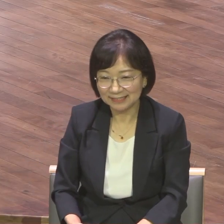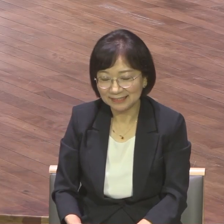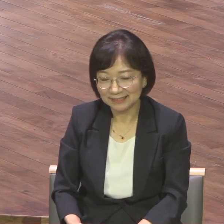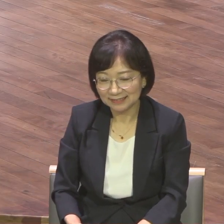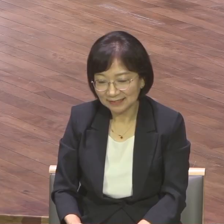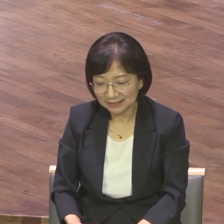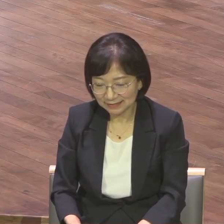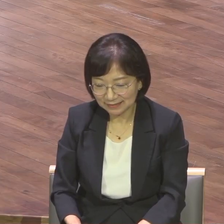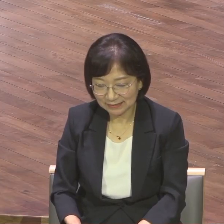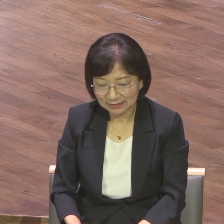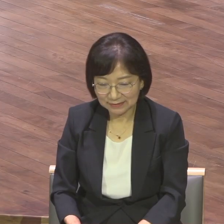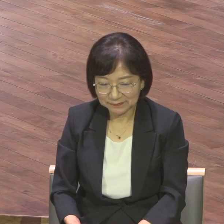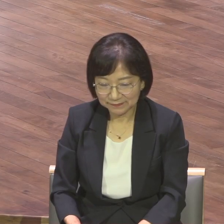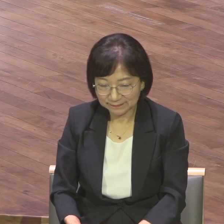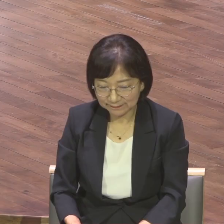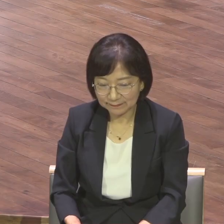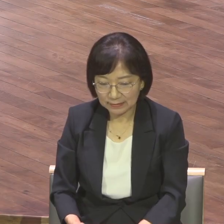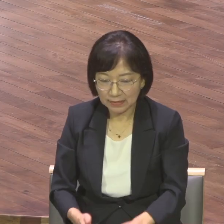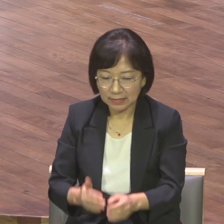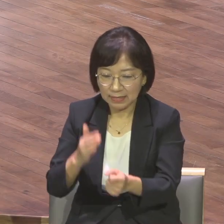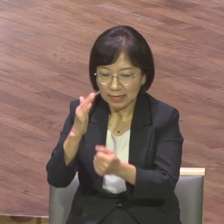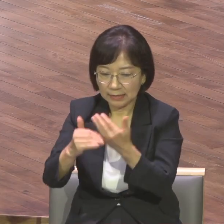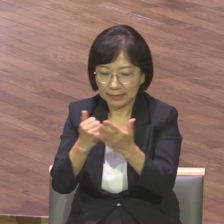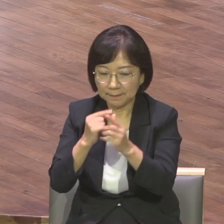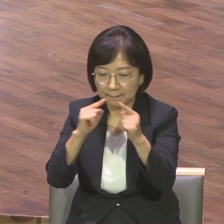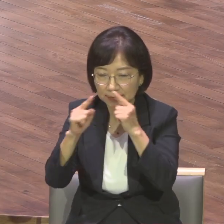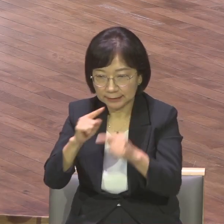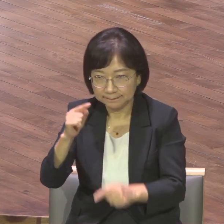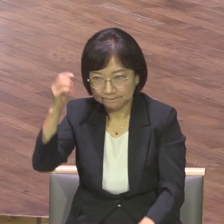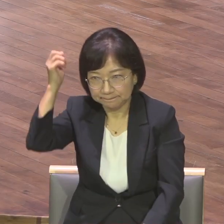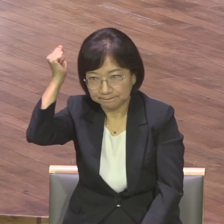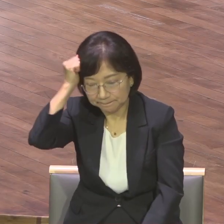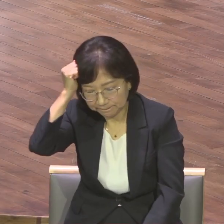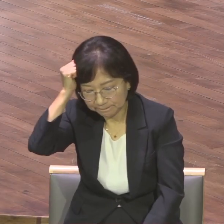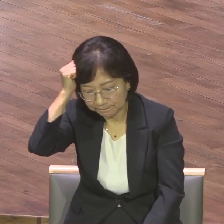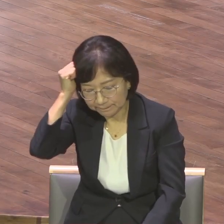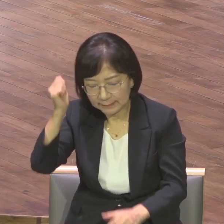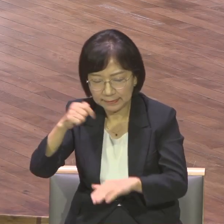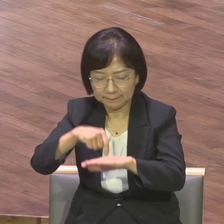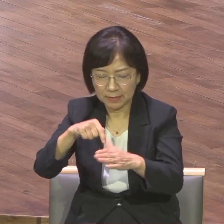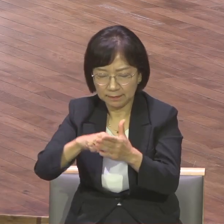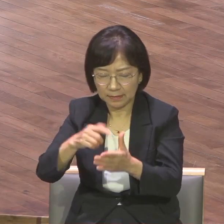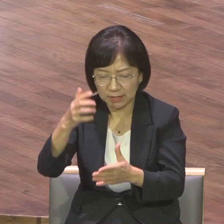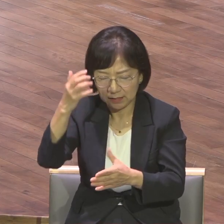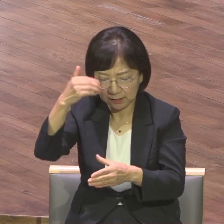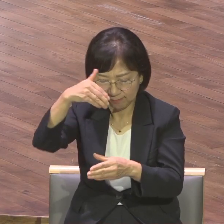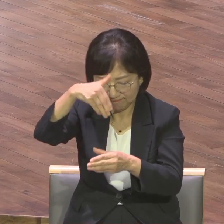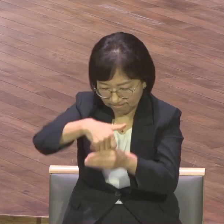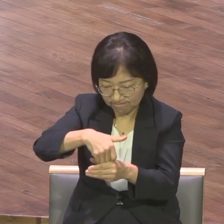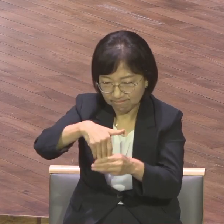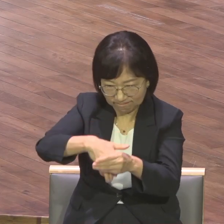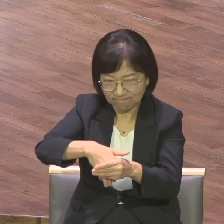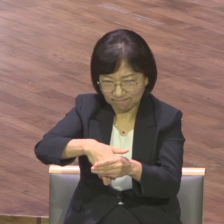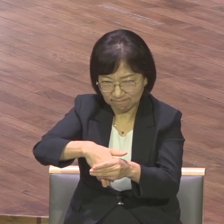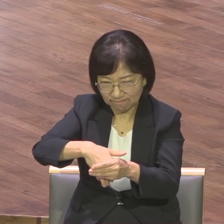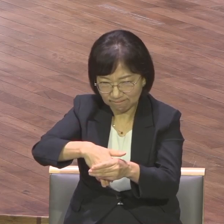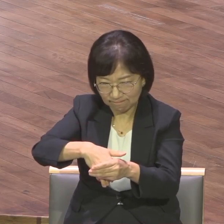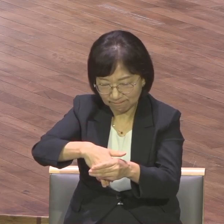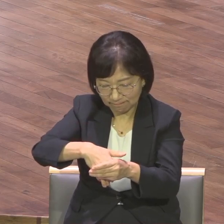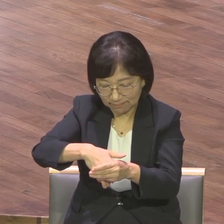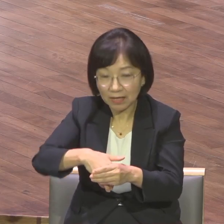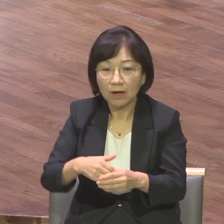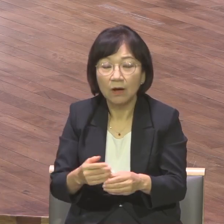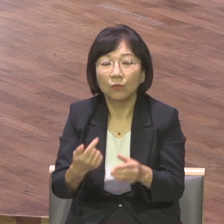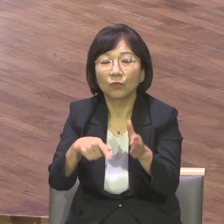각인시키는 기도, 이 말씀을 다 내 것을 하나님 내 가슴에 각인되게 해야죠. 그 기도예요. 기도. 이